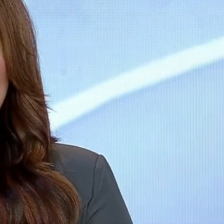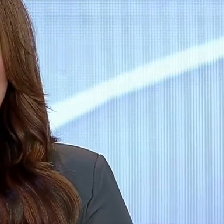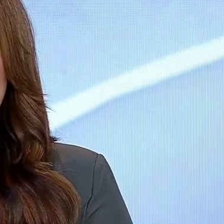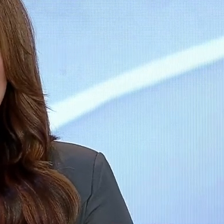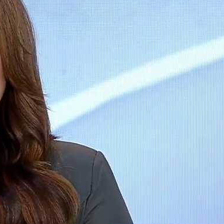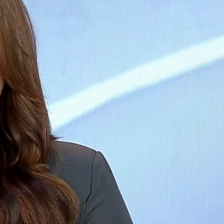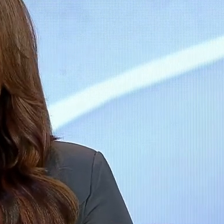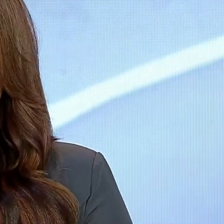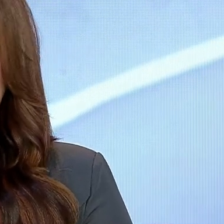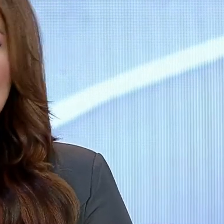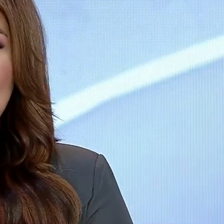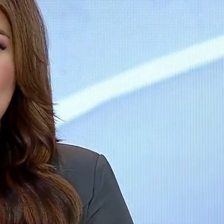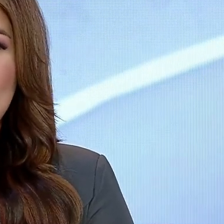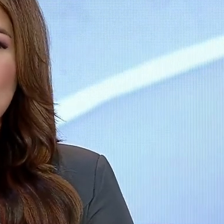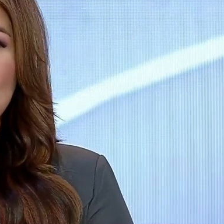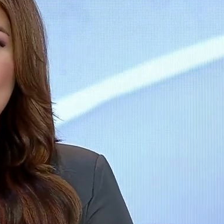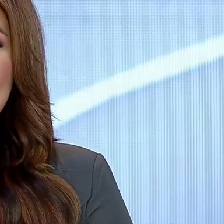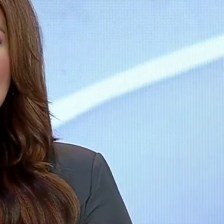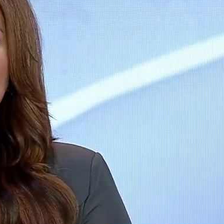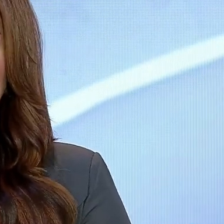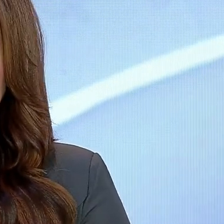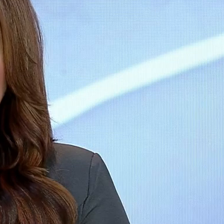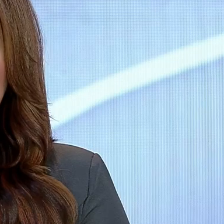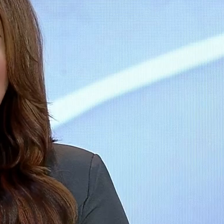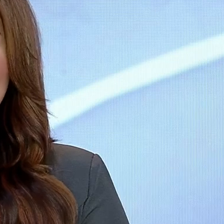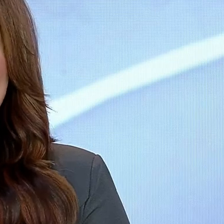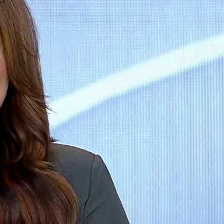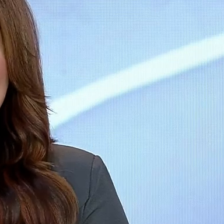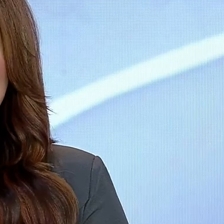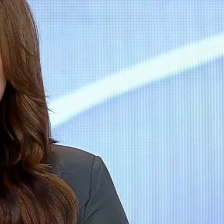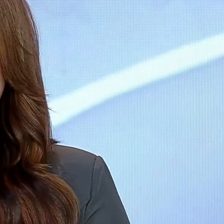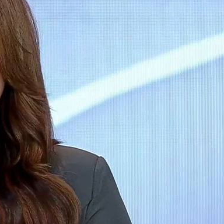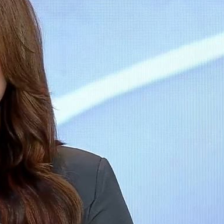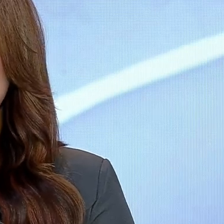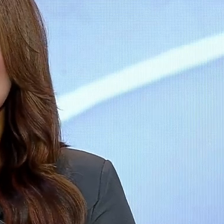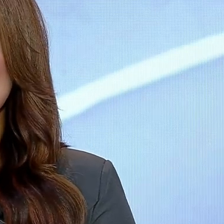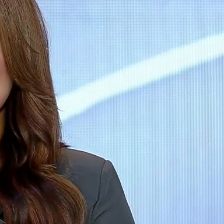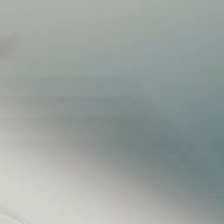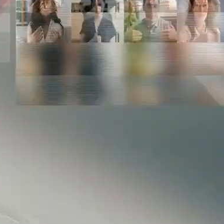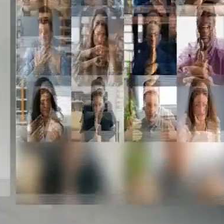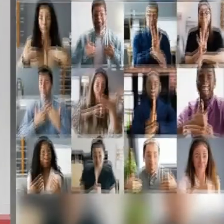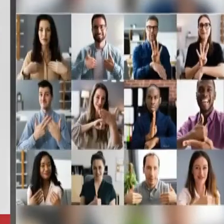العالم الضوء مرة أخرى على الوحدة التي تولدها لغة الإشارة لدينا.